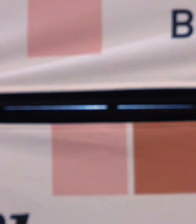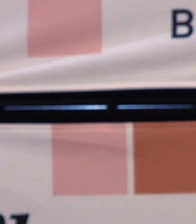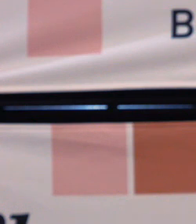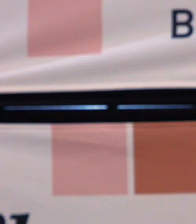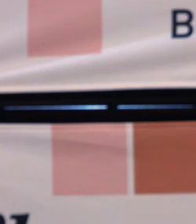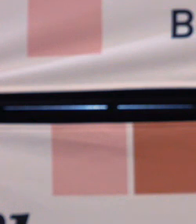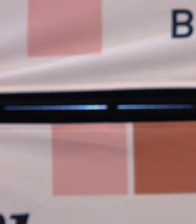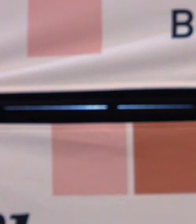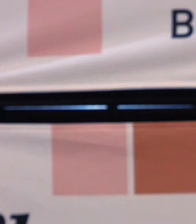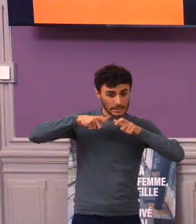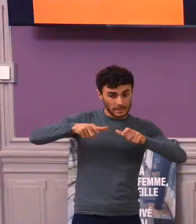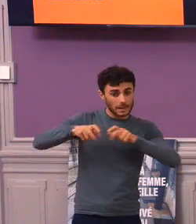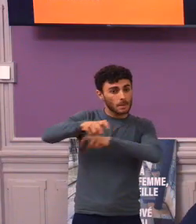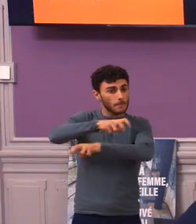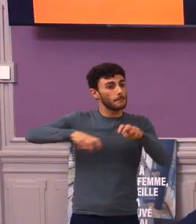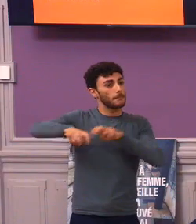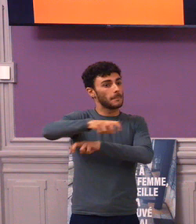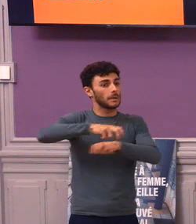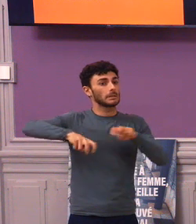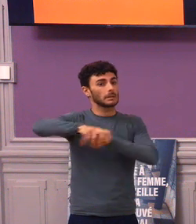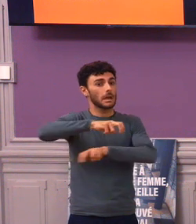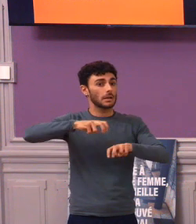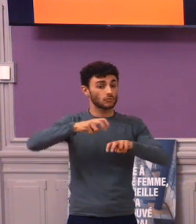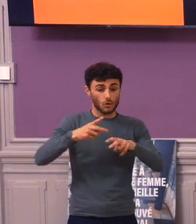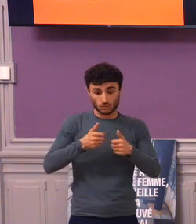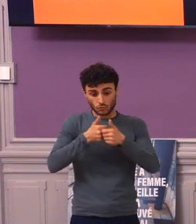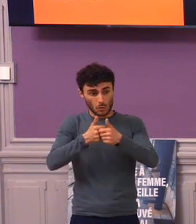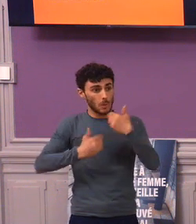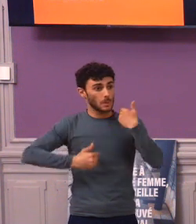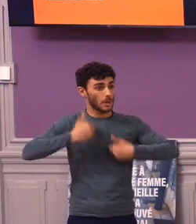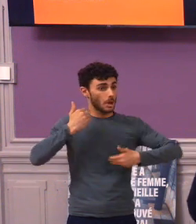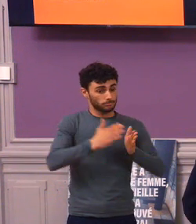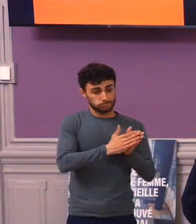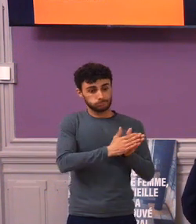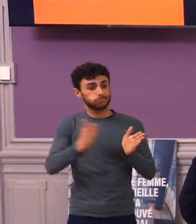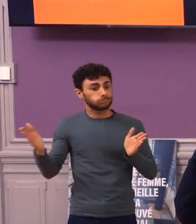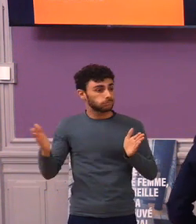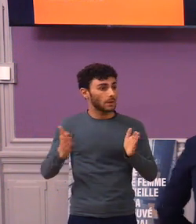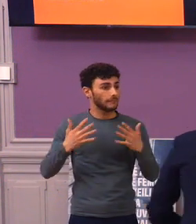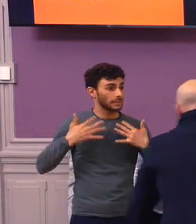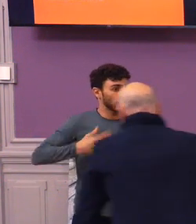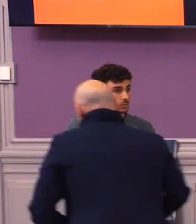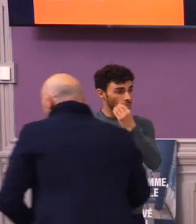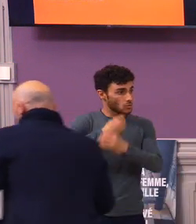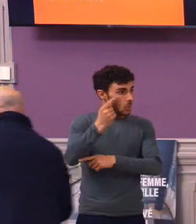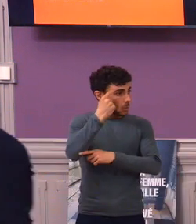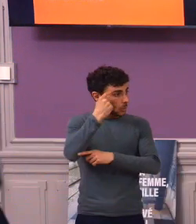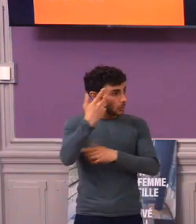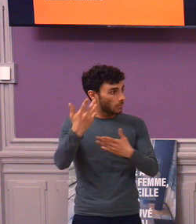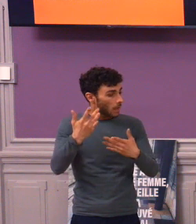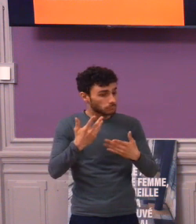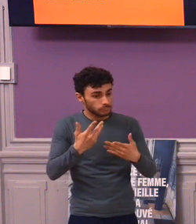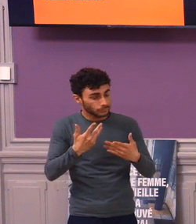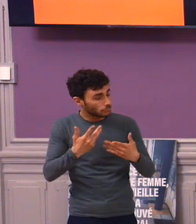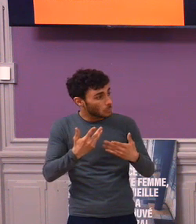mobilité quel que soit le type de handicap physique occulte d'autres problématiques d'accessibilité